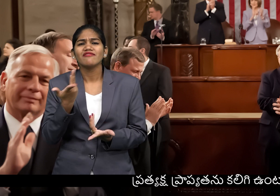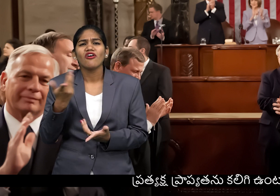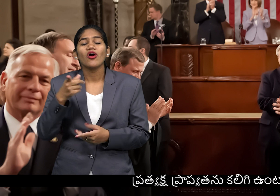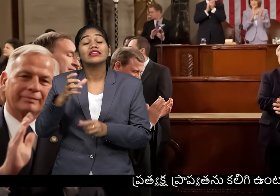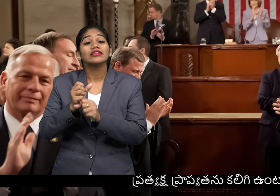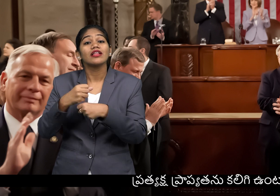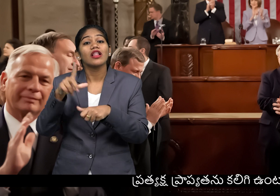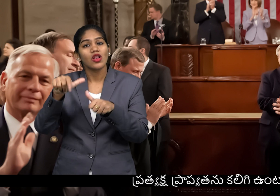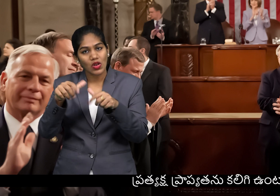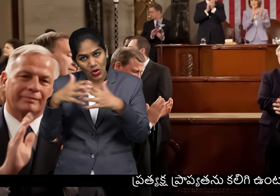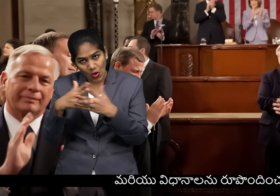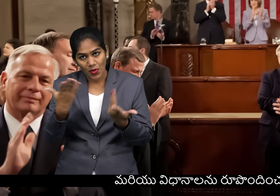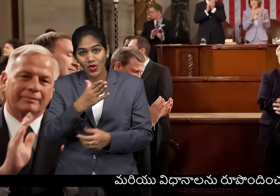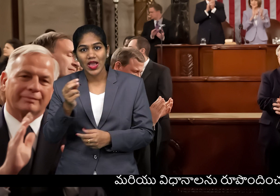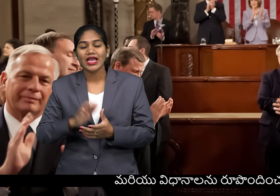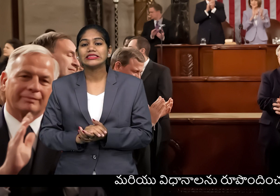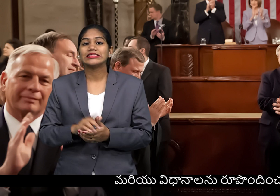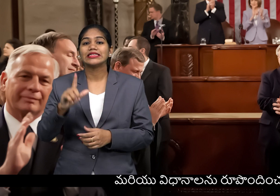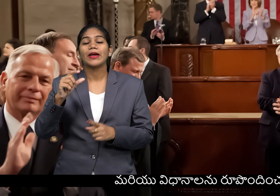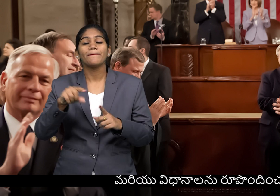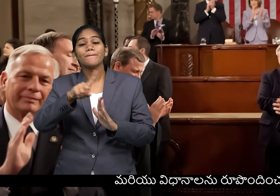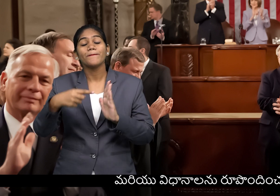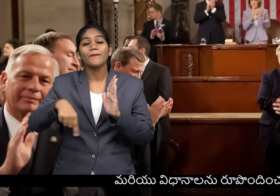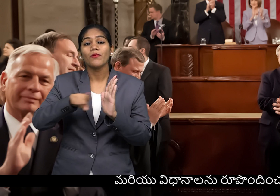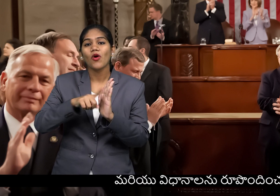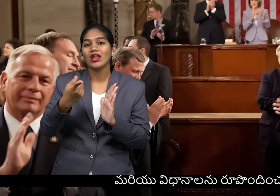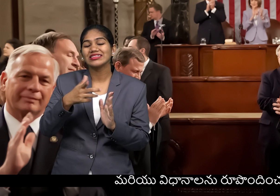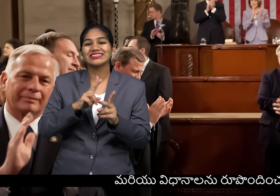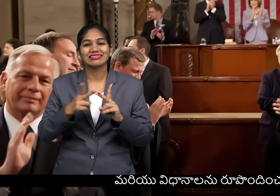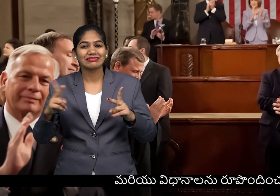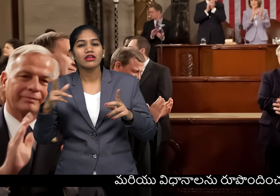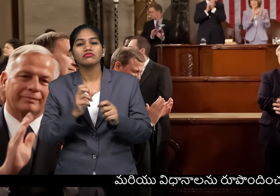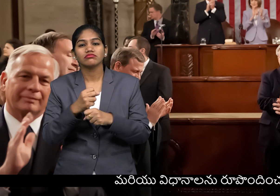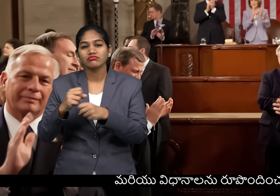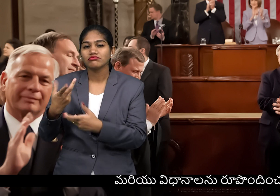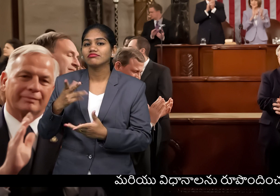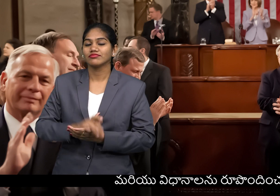ప్రాప్యతను కలిగి ఉంటారు మరియు విధానాలను రూపొందించగలరు.